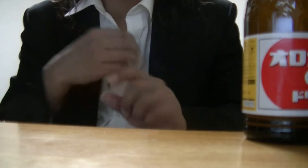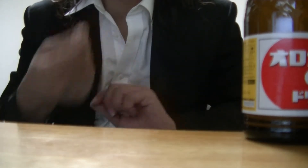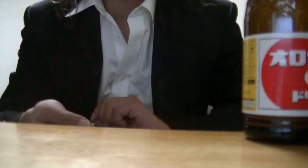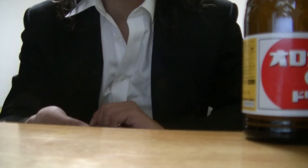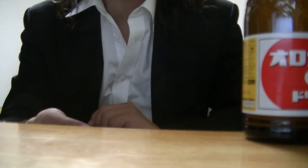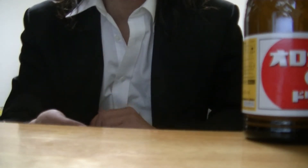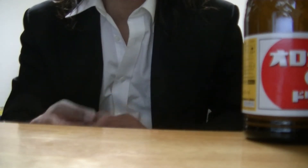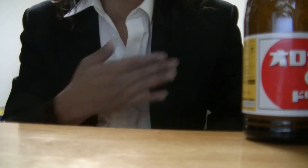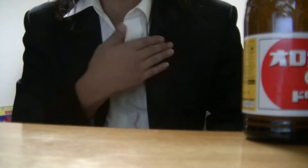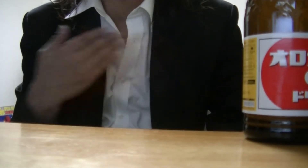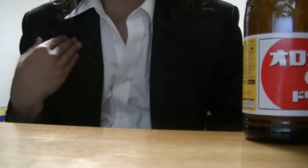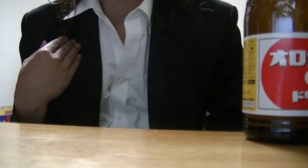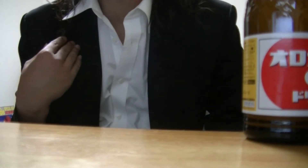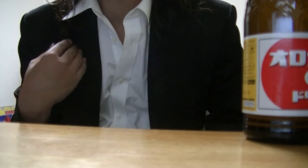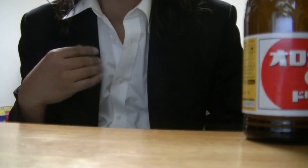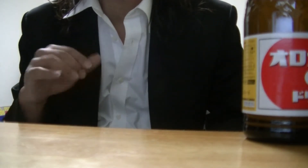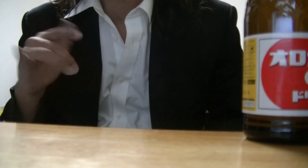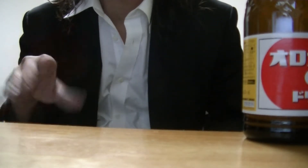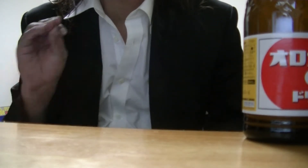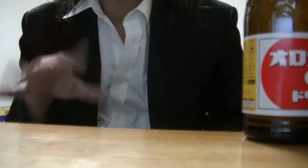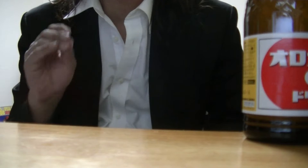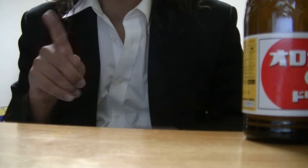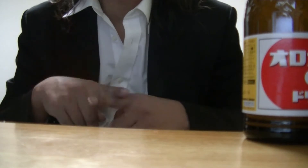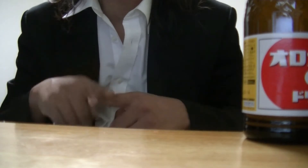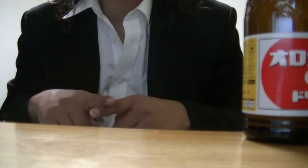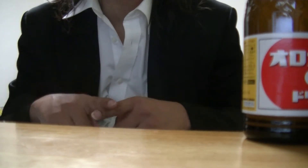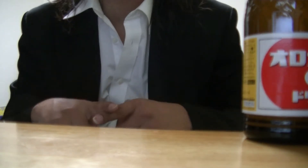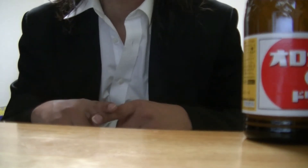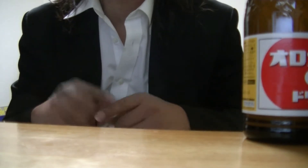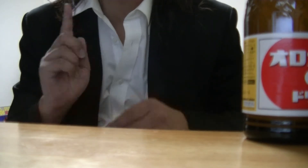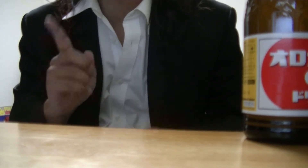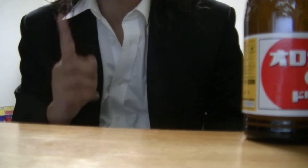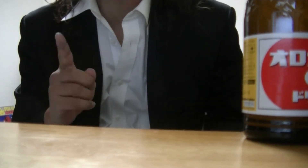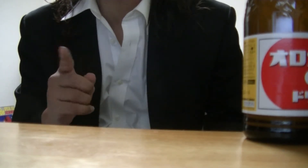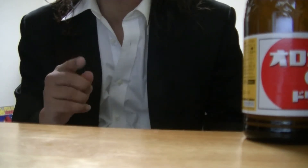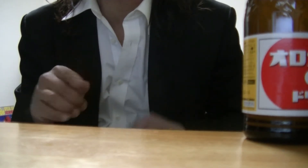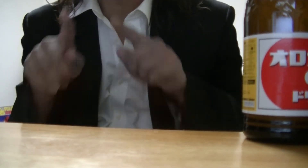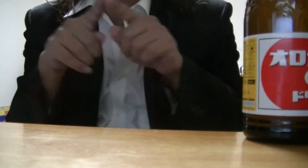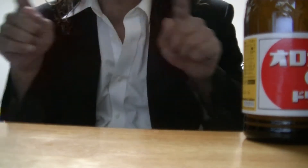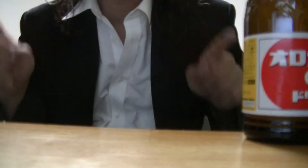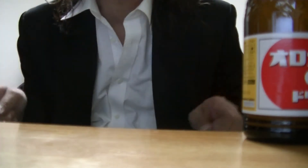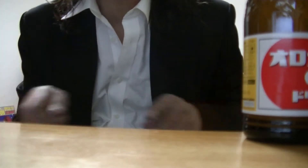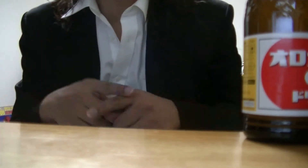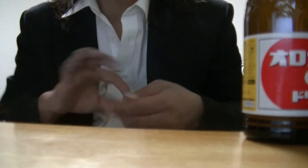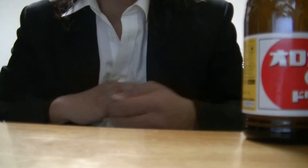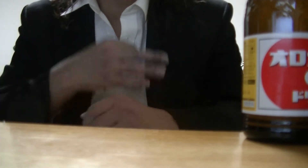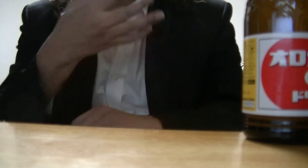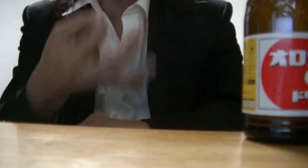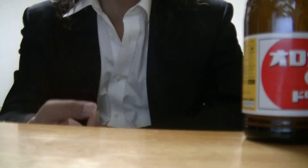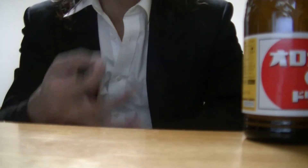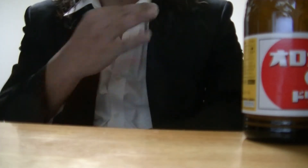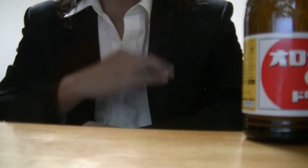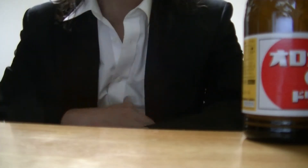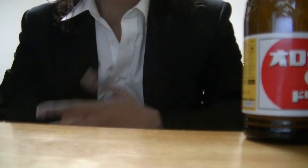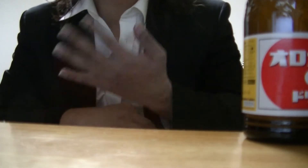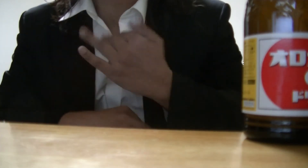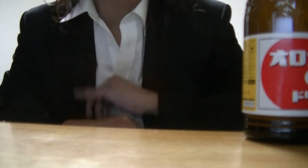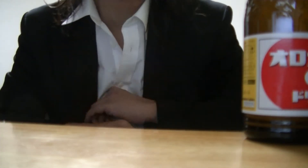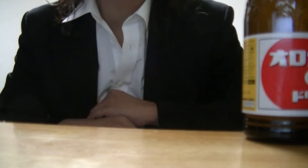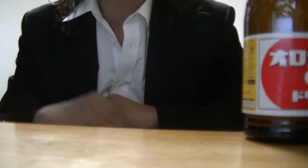です。まあ、マスメディアはまさにそうですよね。マスメディアっていうのは広告主からお金をいただいて情報を発信するっていう風になって